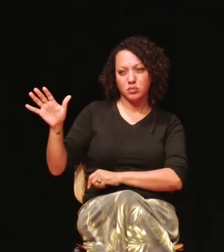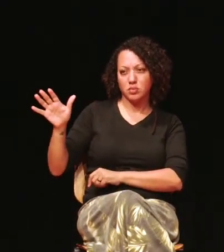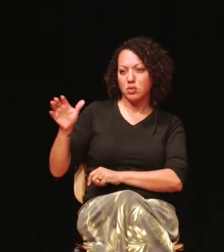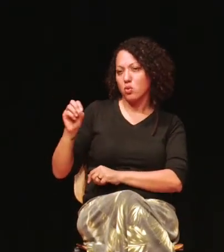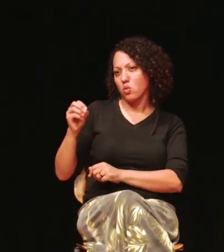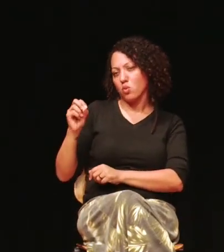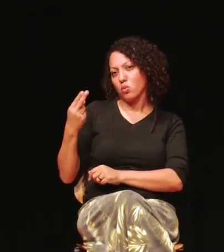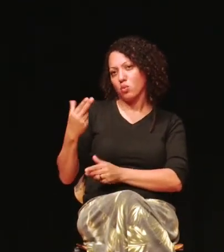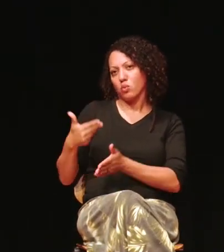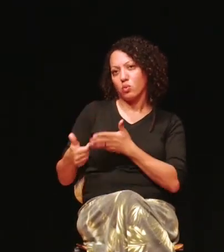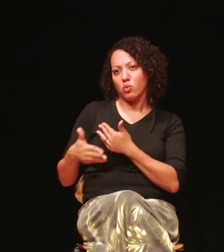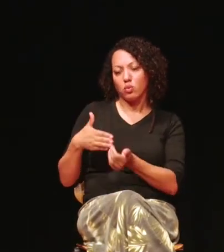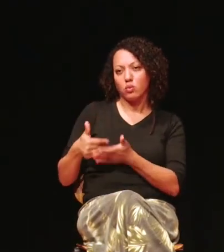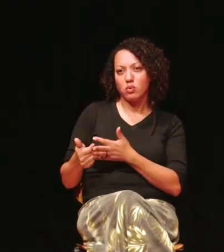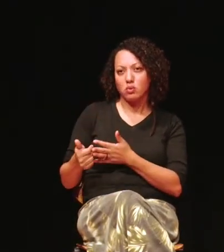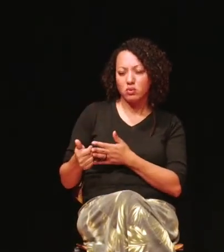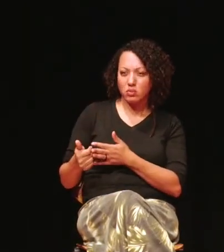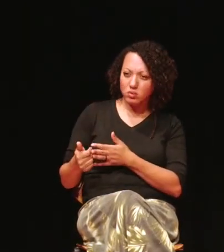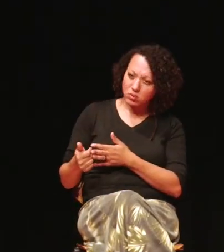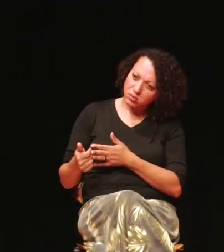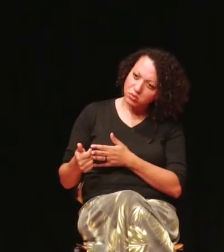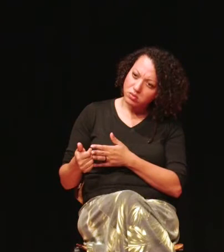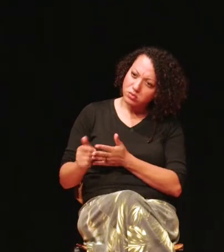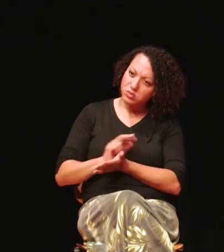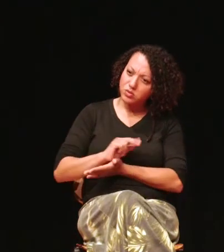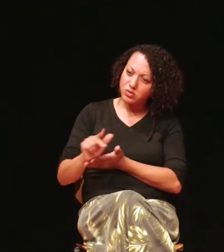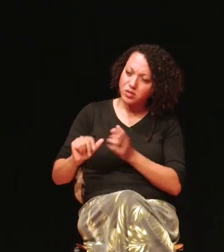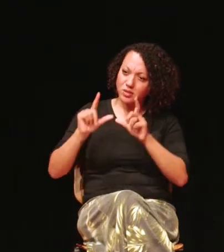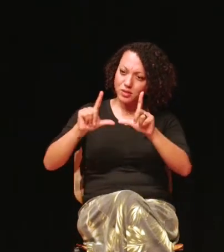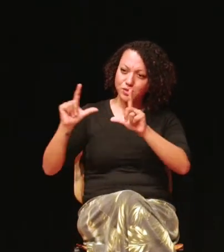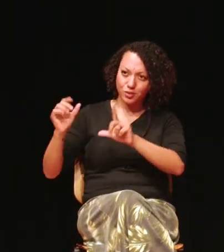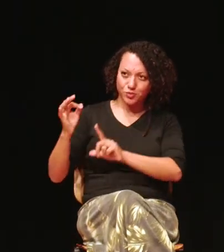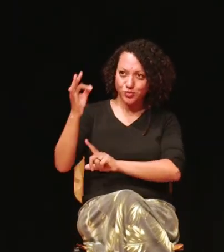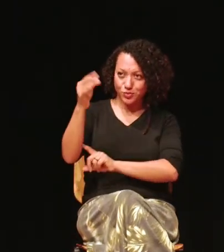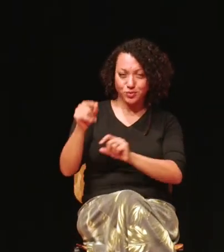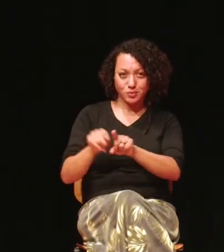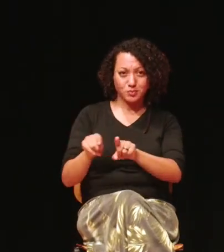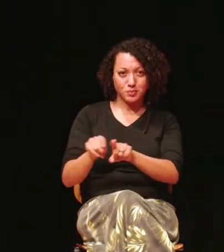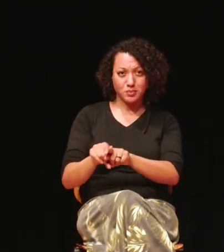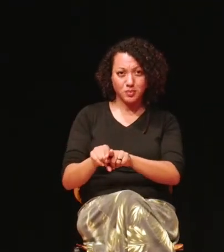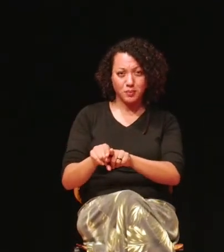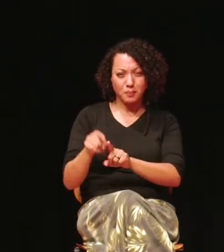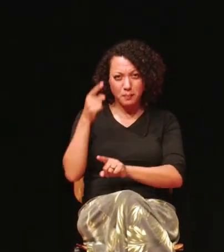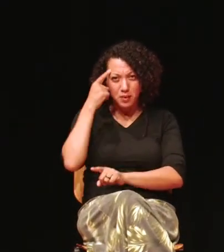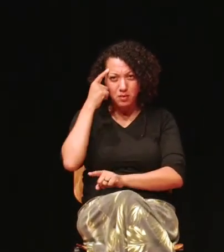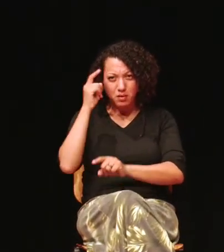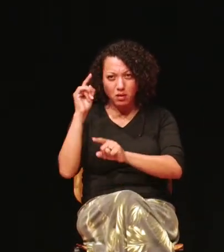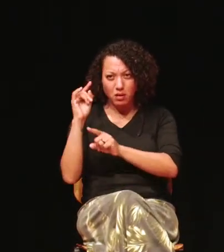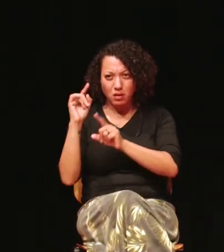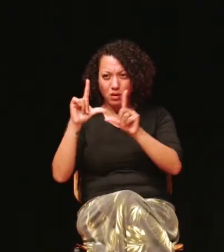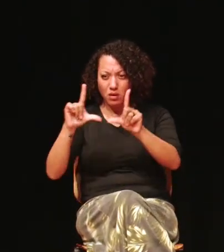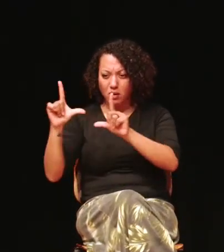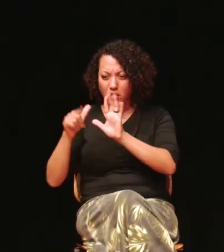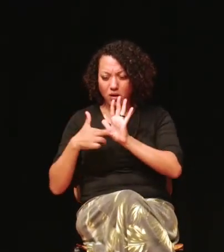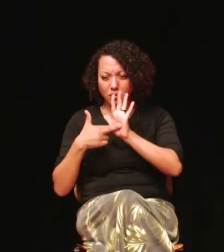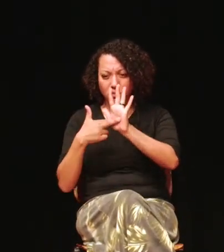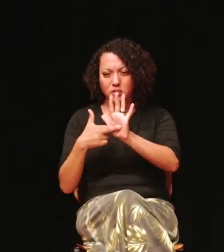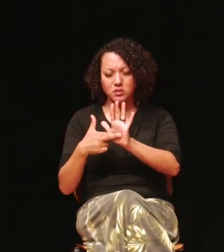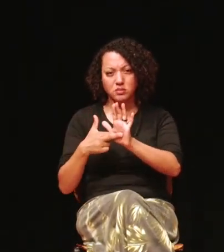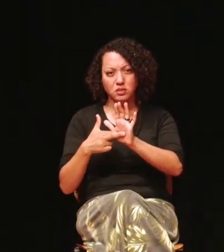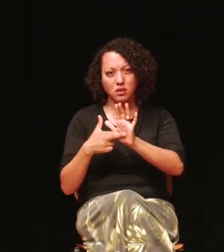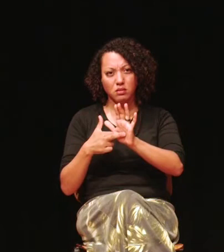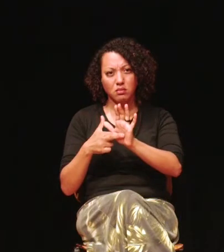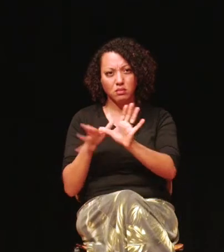outro, frequentemente de diversas outras culturas, se ocupa da representação das classes